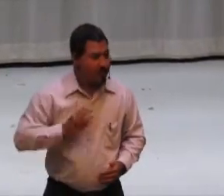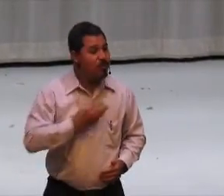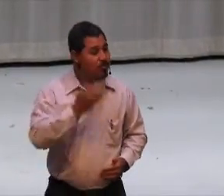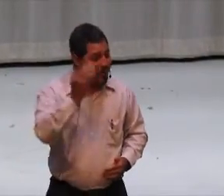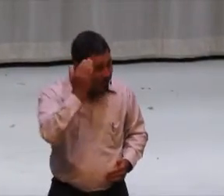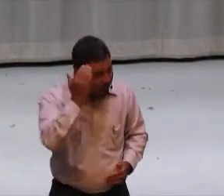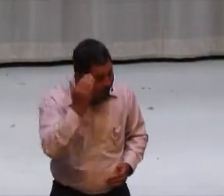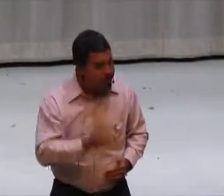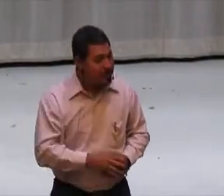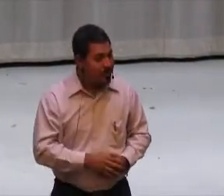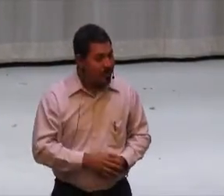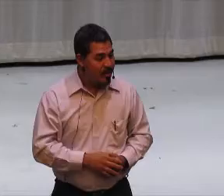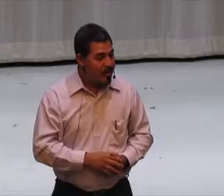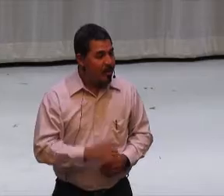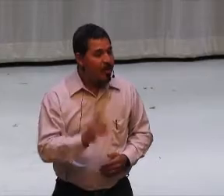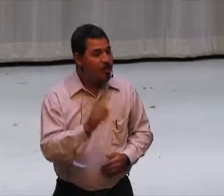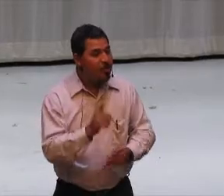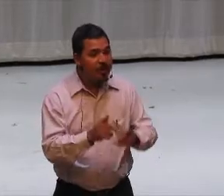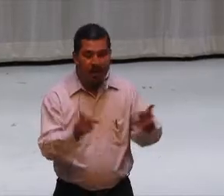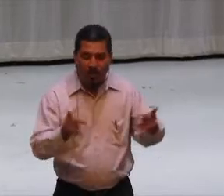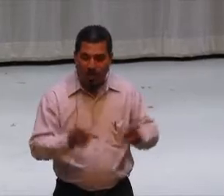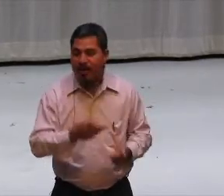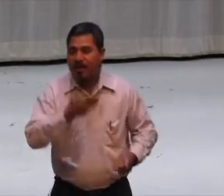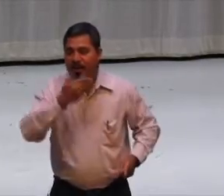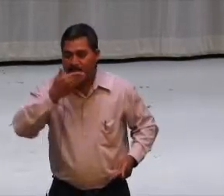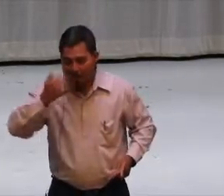Nosotros bien sabemos dónde es el lugar.